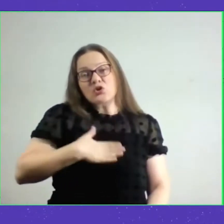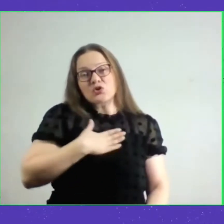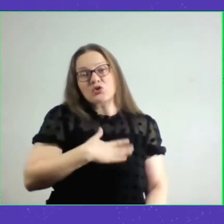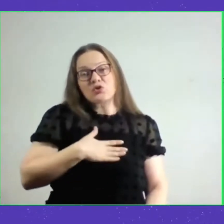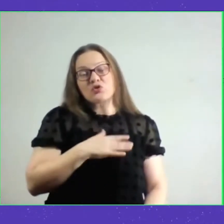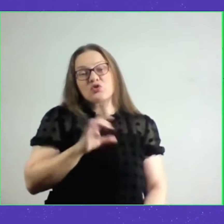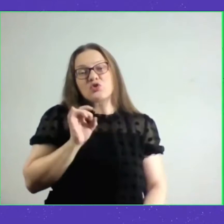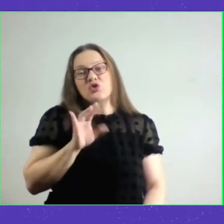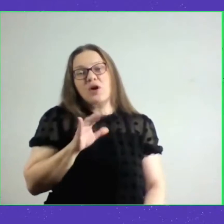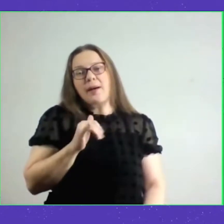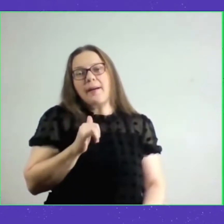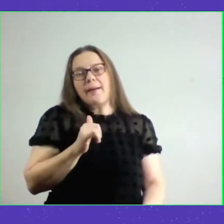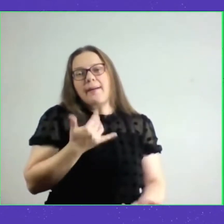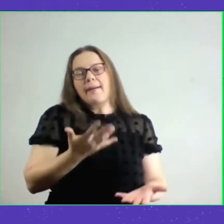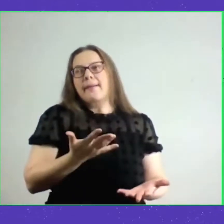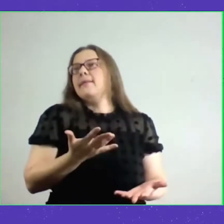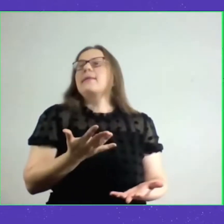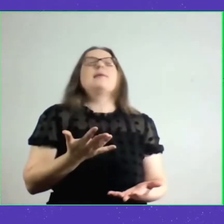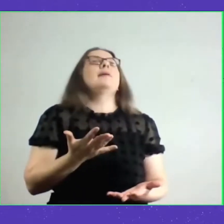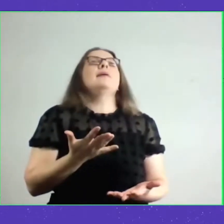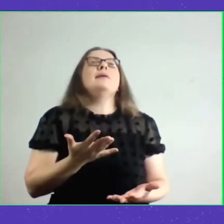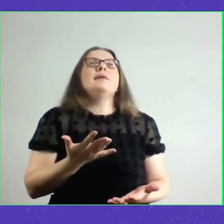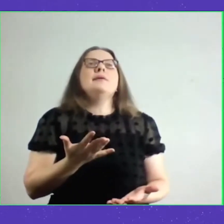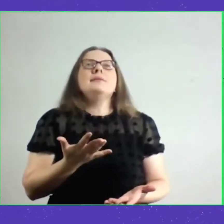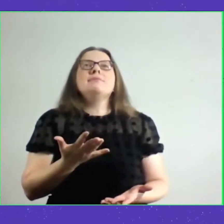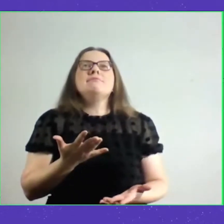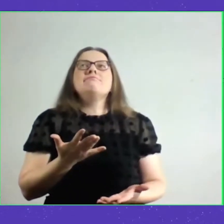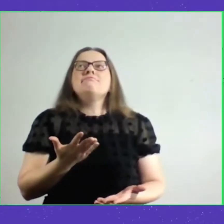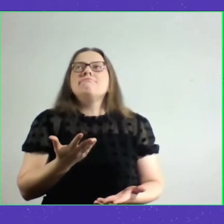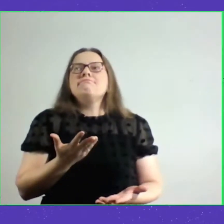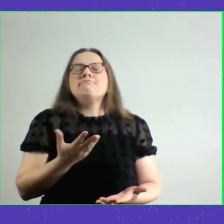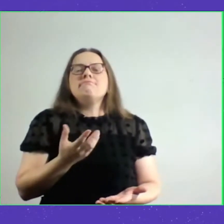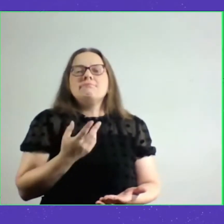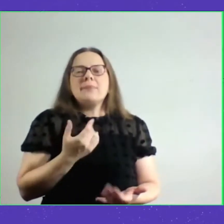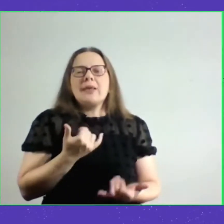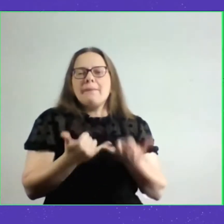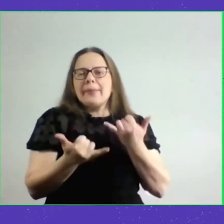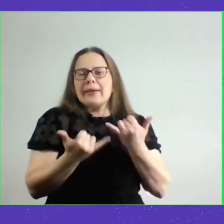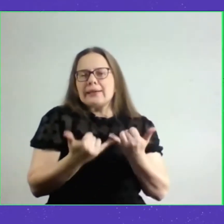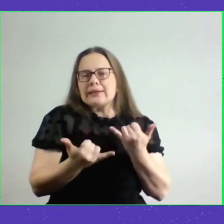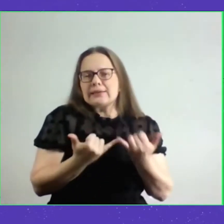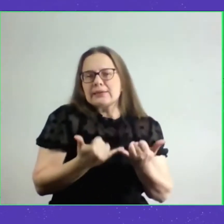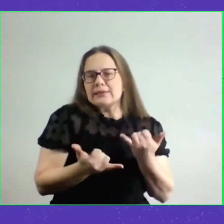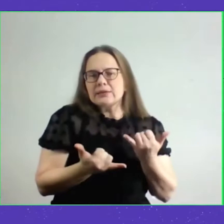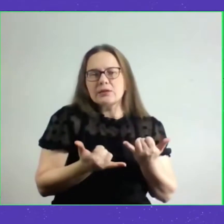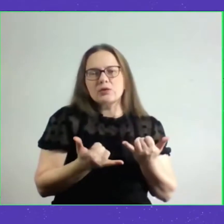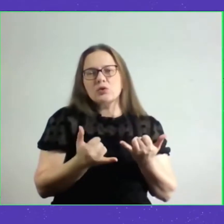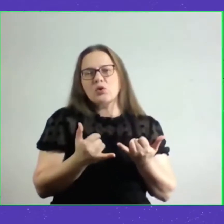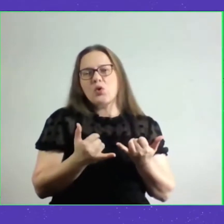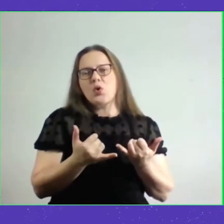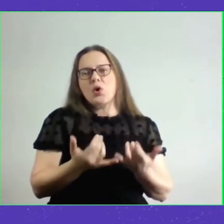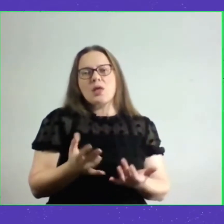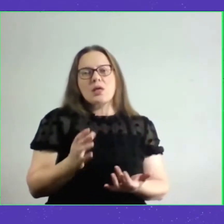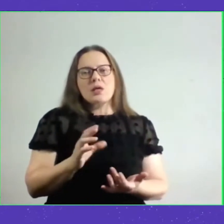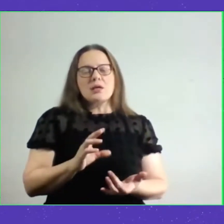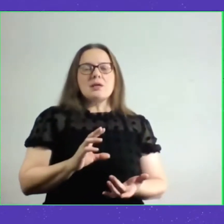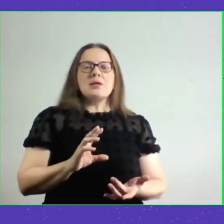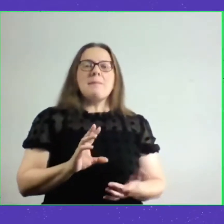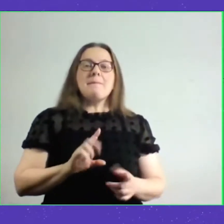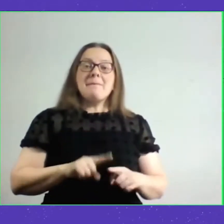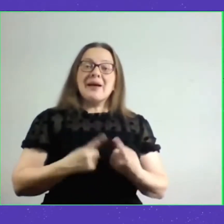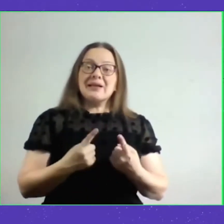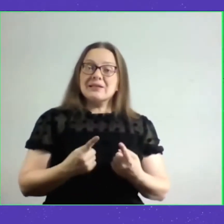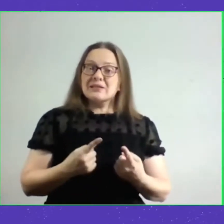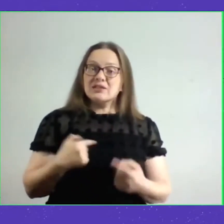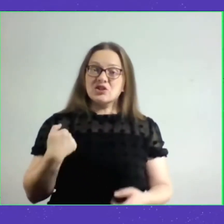se fazer de cristão, mas não ter a vida cristã. E nós queremos sair da aparência